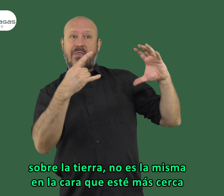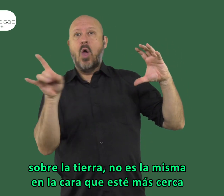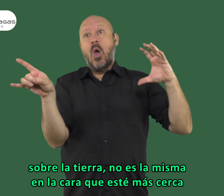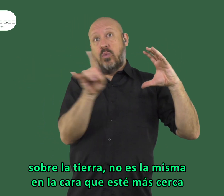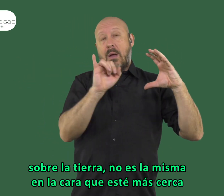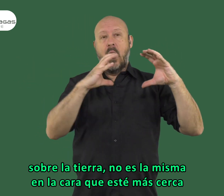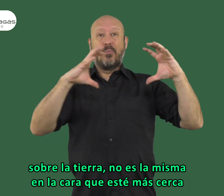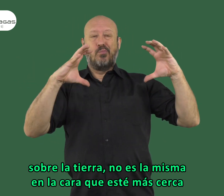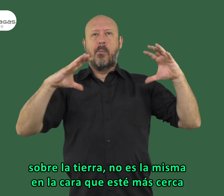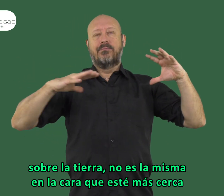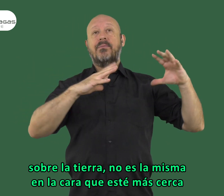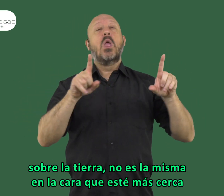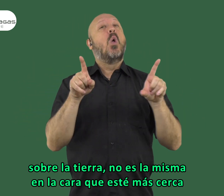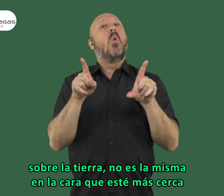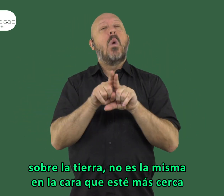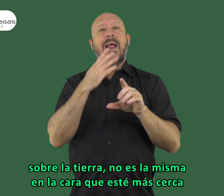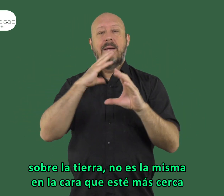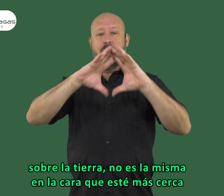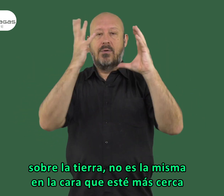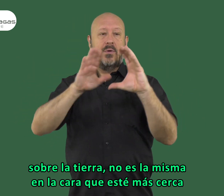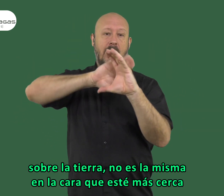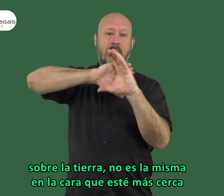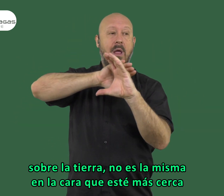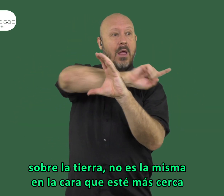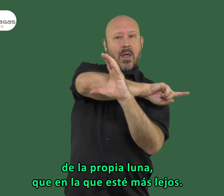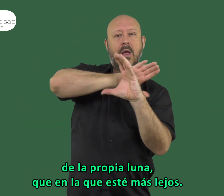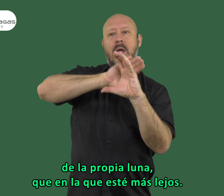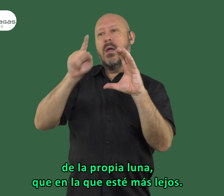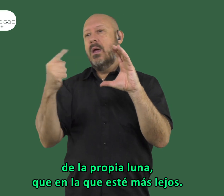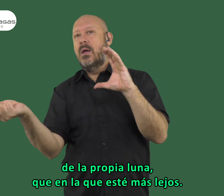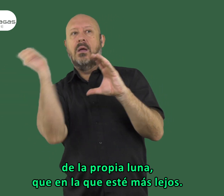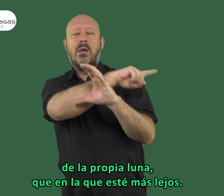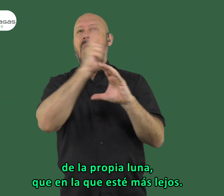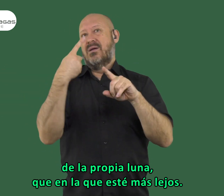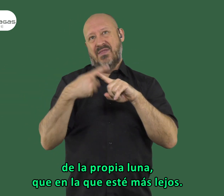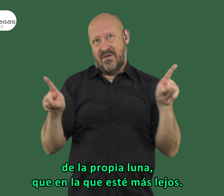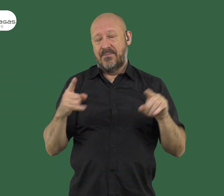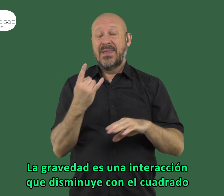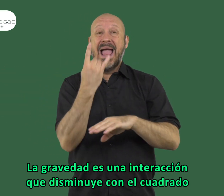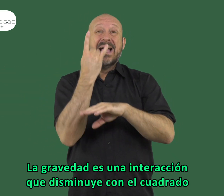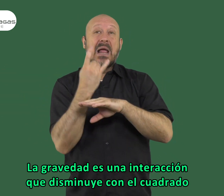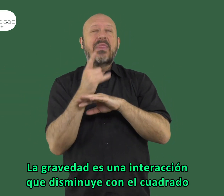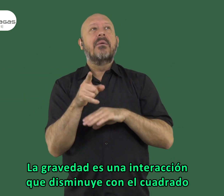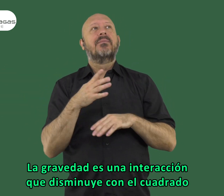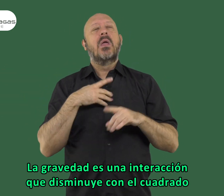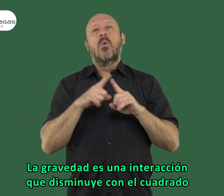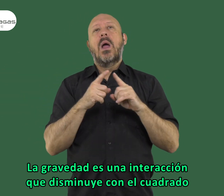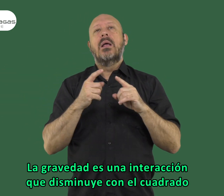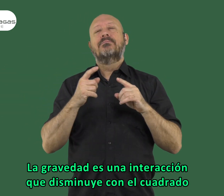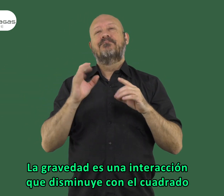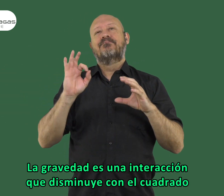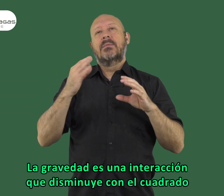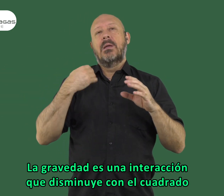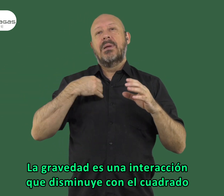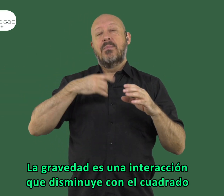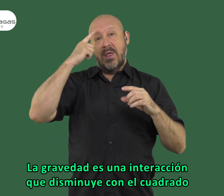la misma en la cara que esté más cerca de la propia Luna que en la que esté más lejos. La gravedad es una